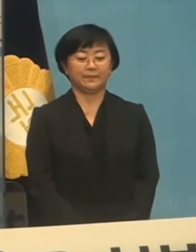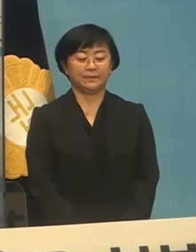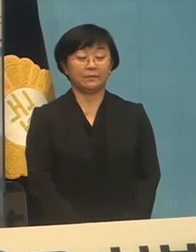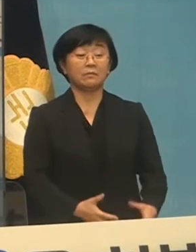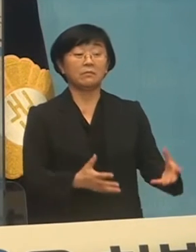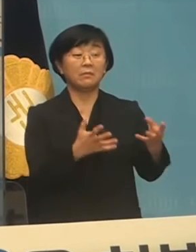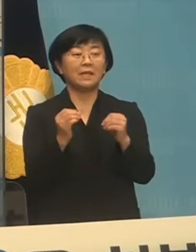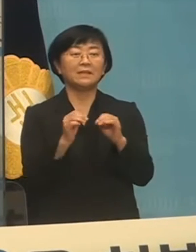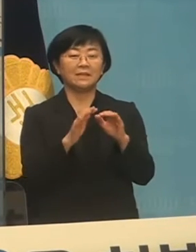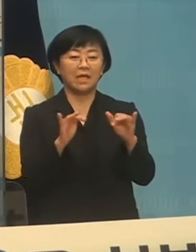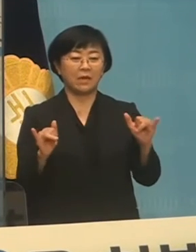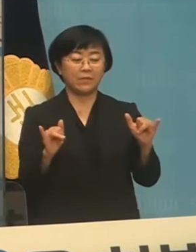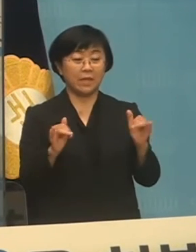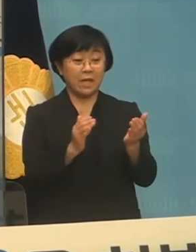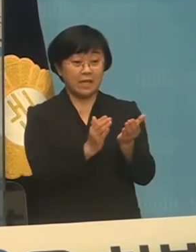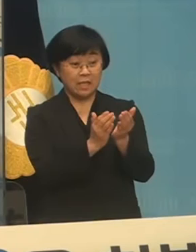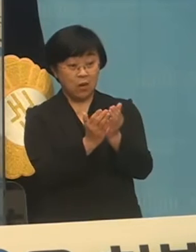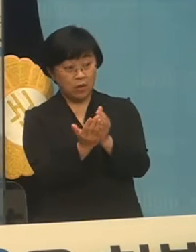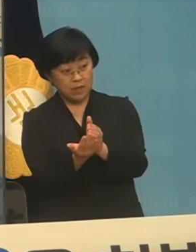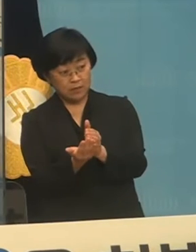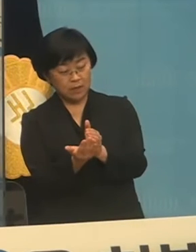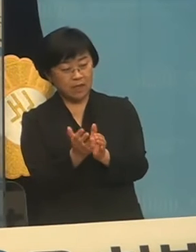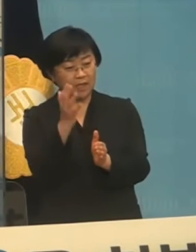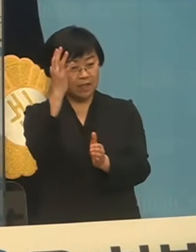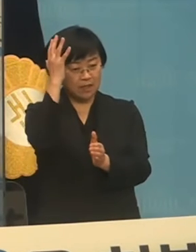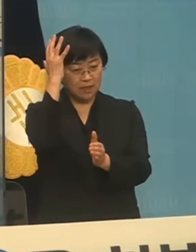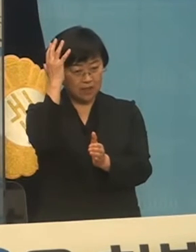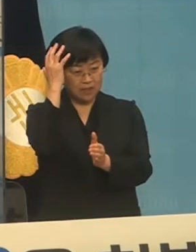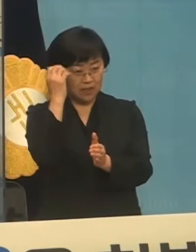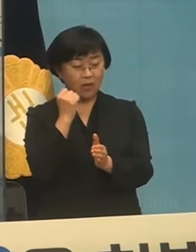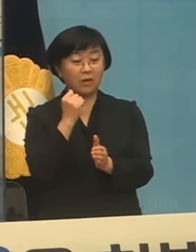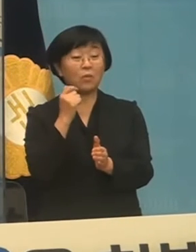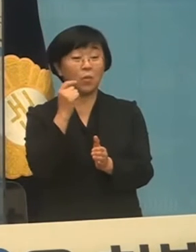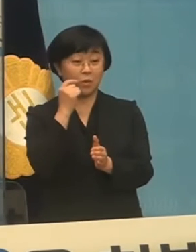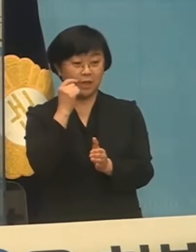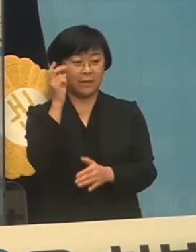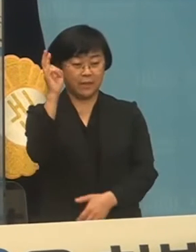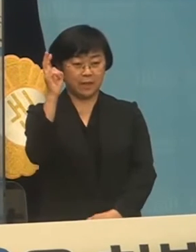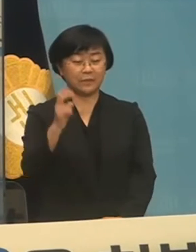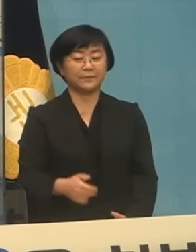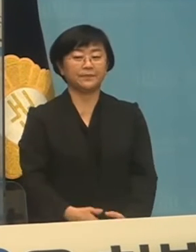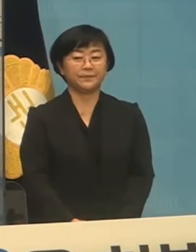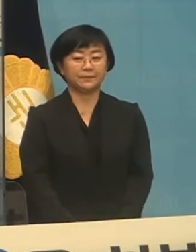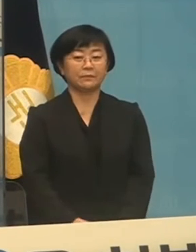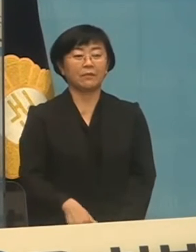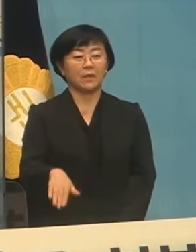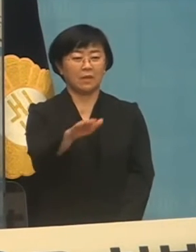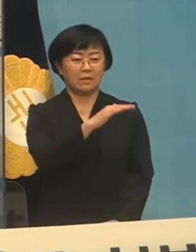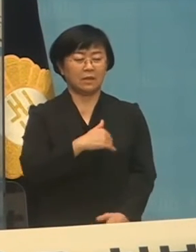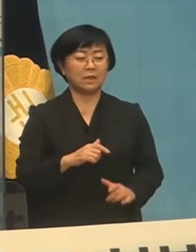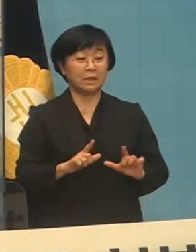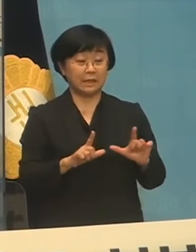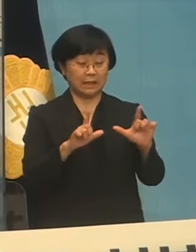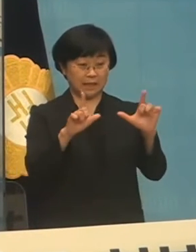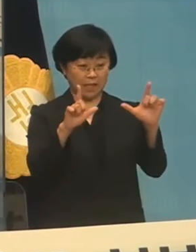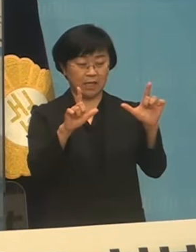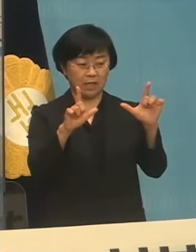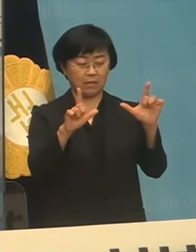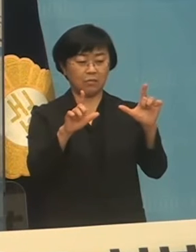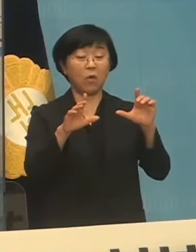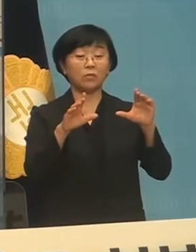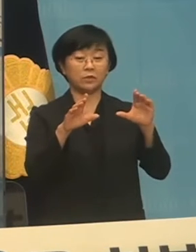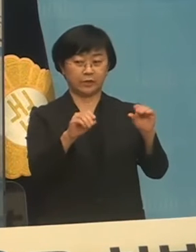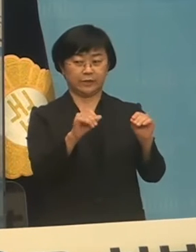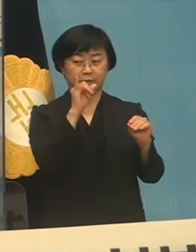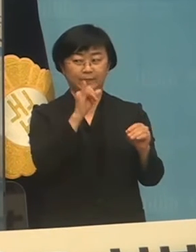많은 분들에게 세월호 참사가 이제는 기억 속 사건일지 모르지만 저희는 아직 그날에 머물러 있습니다.